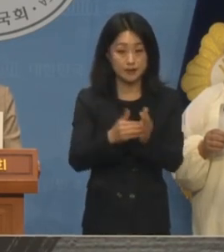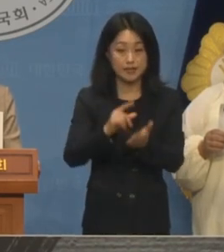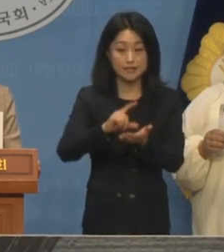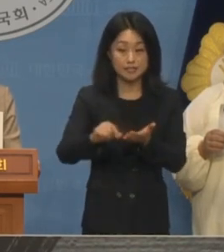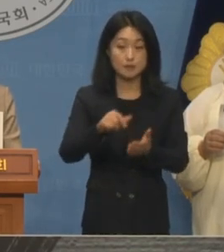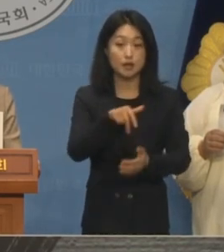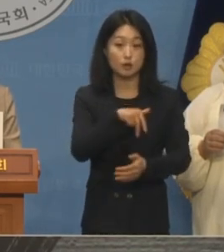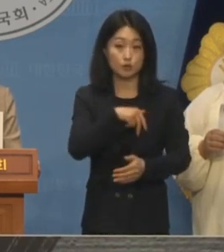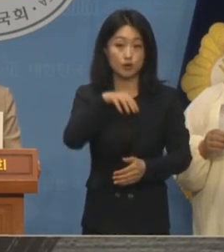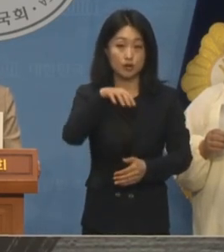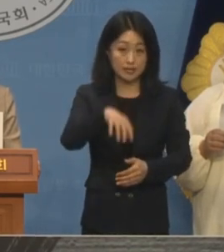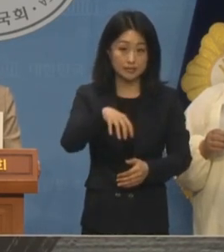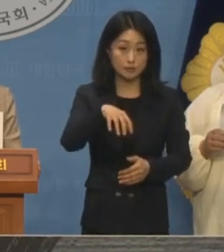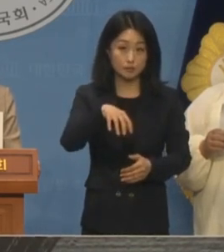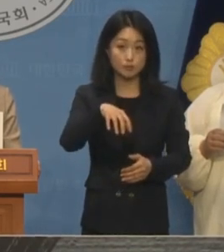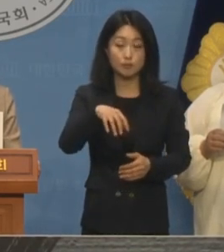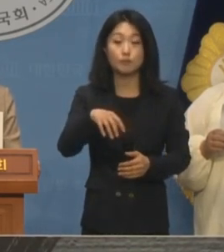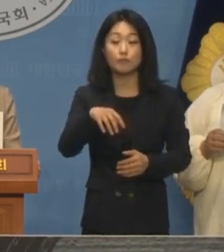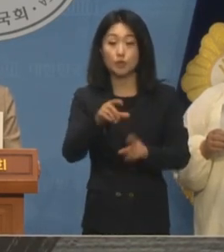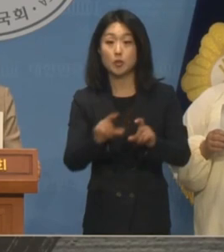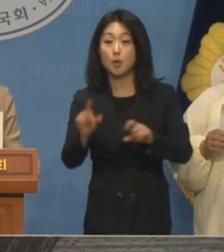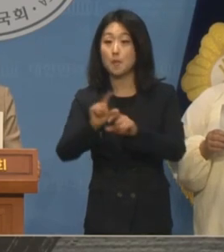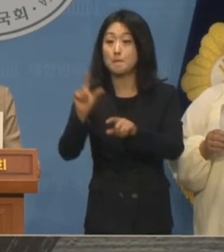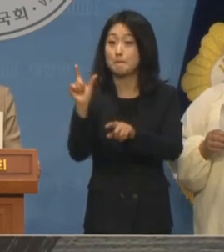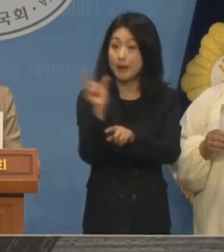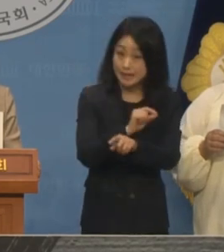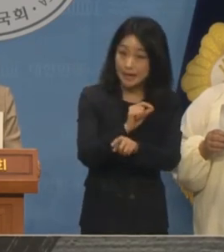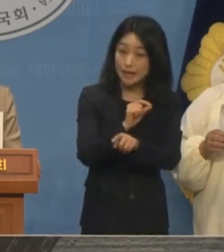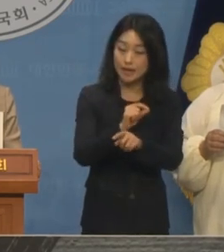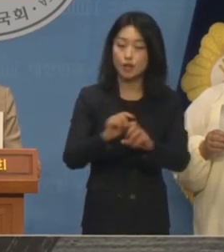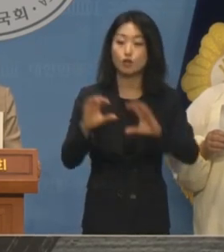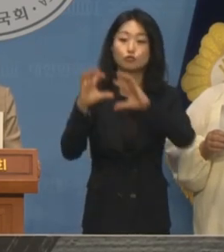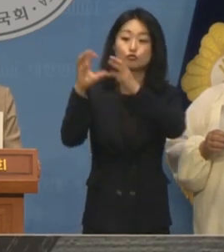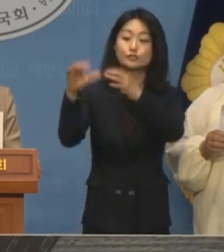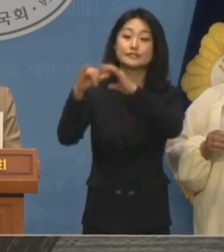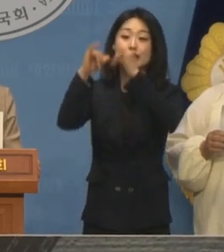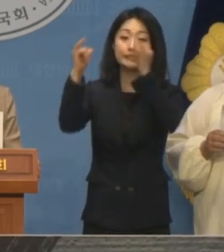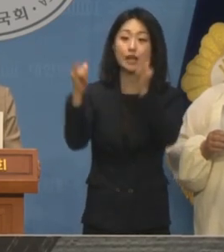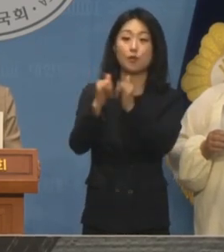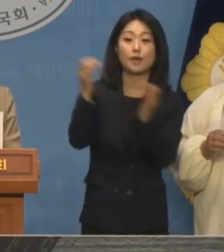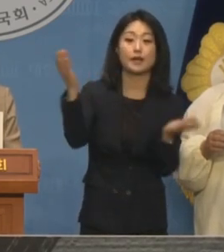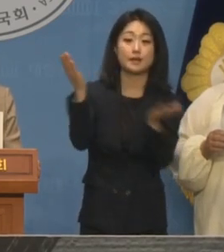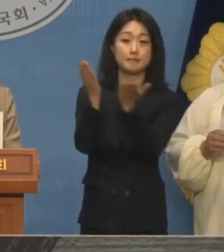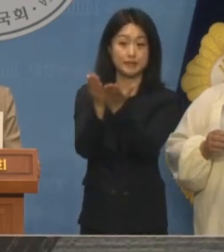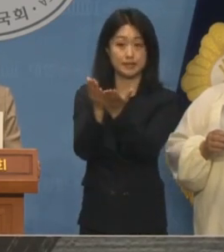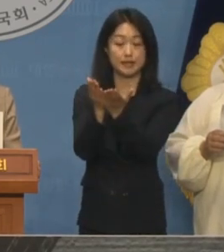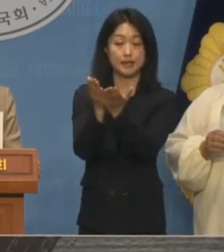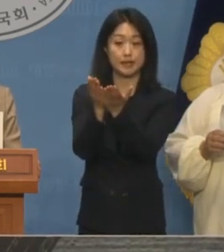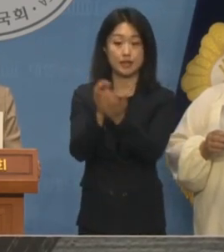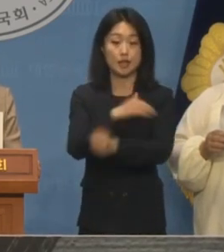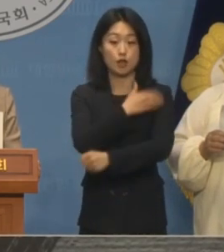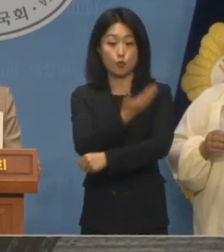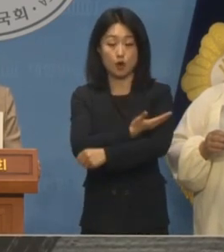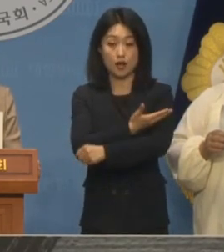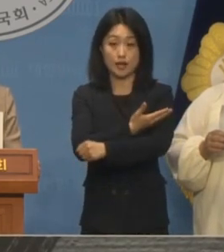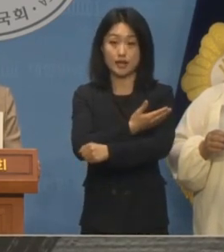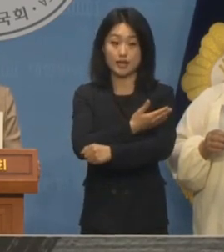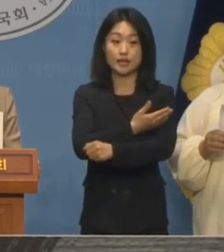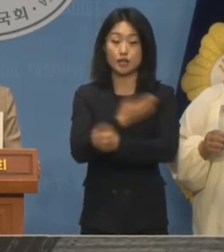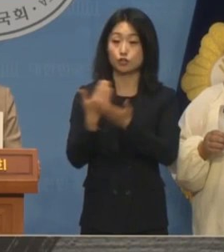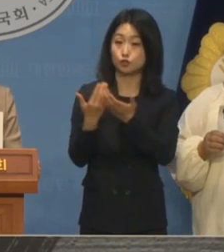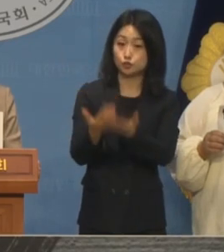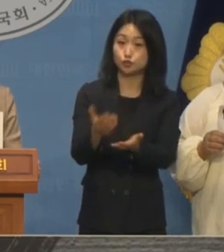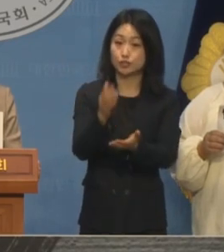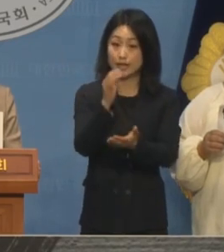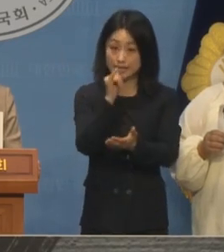지방의회가 국회보다도 더 빠르게 국제사회의 흐름을 파악하면서 권리를 보장하고자